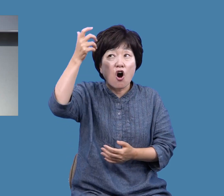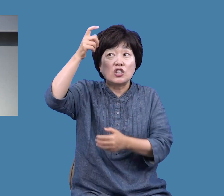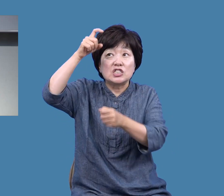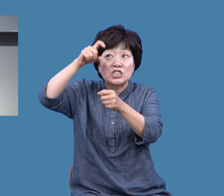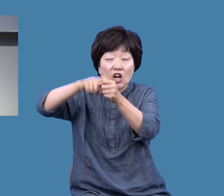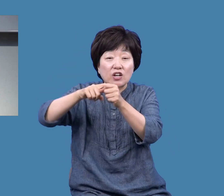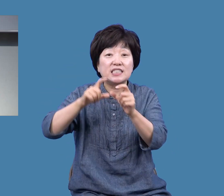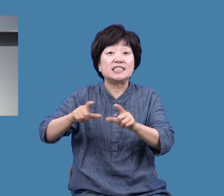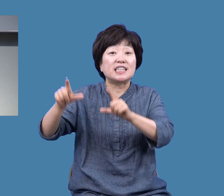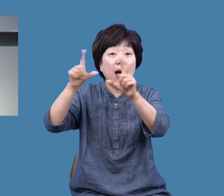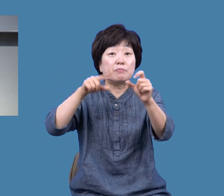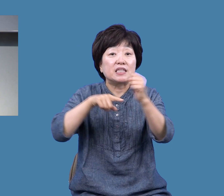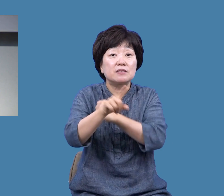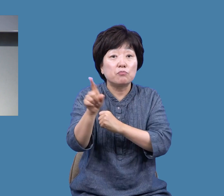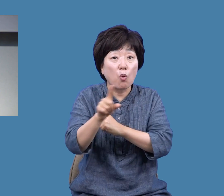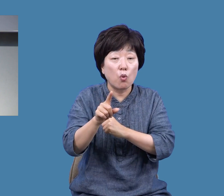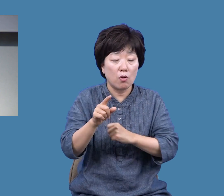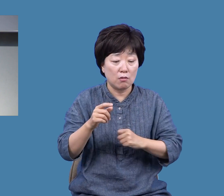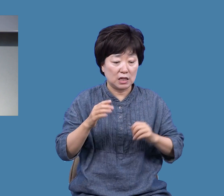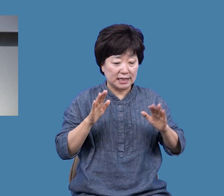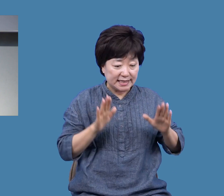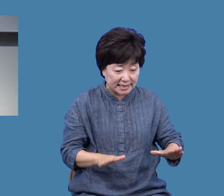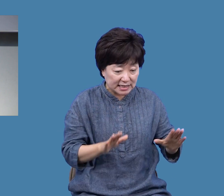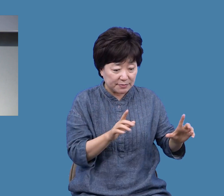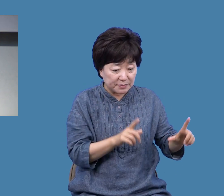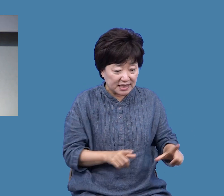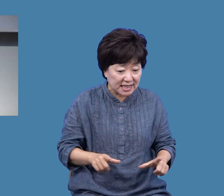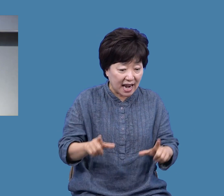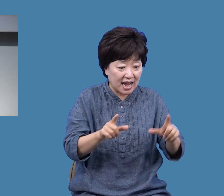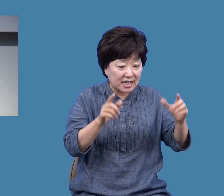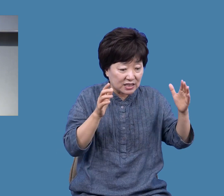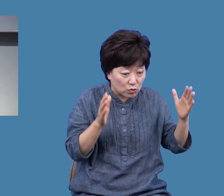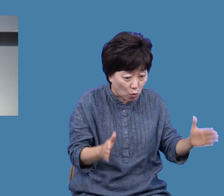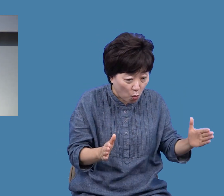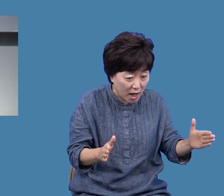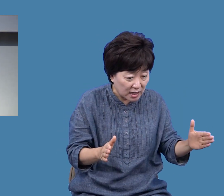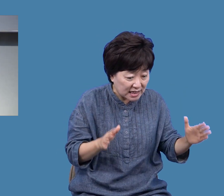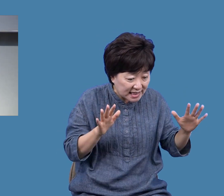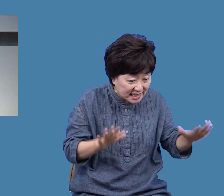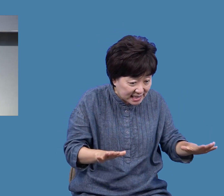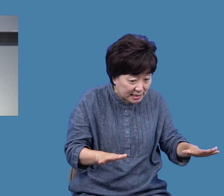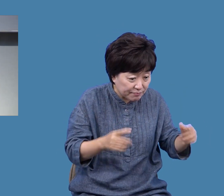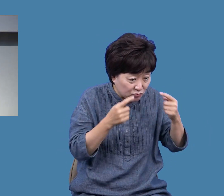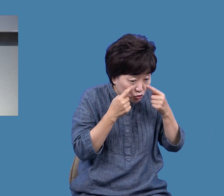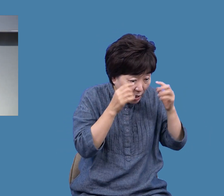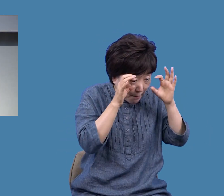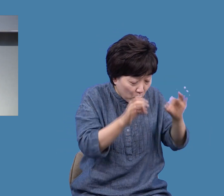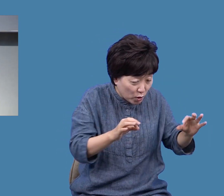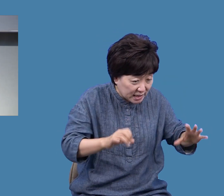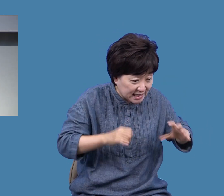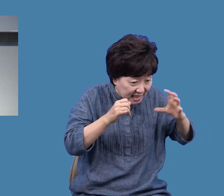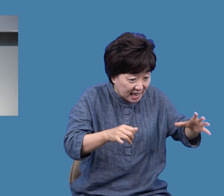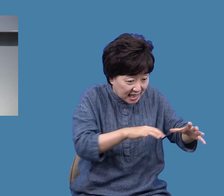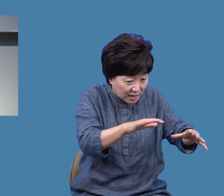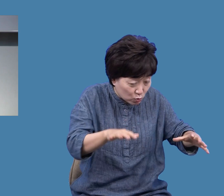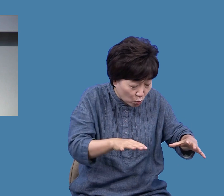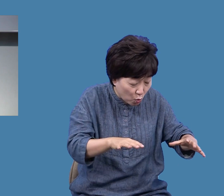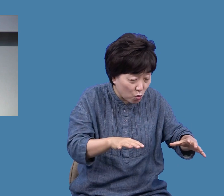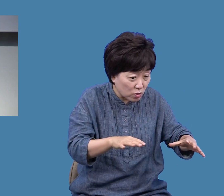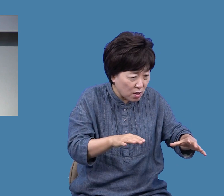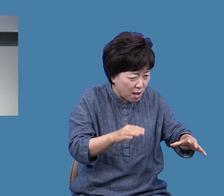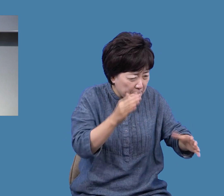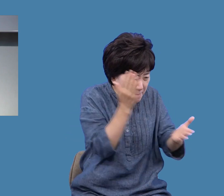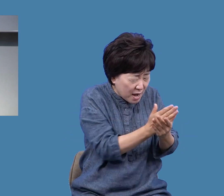이 땅의 현실들을 초월해서 뭔가 다른 세계를 추구하는 것이 아니에요. 그 세계가 없다는 뜻은